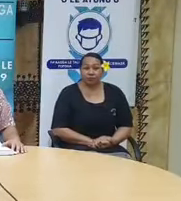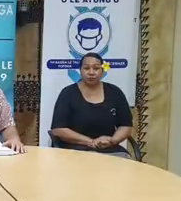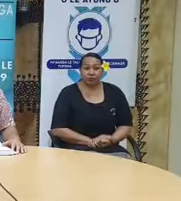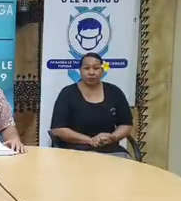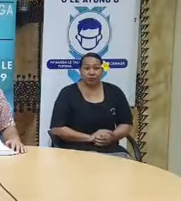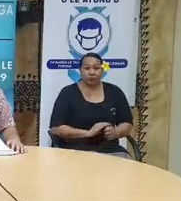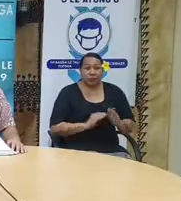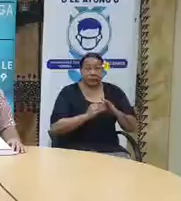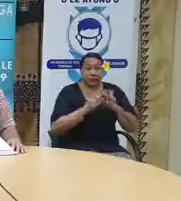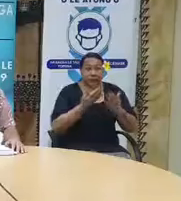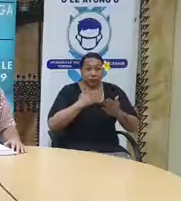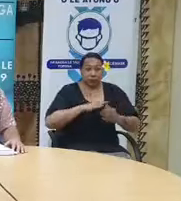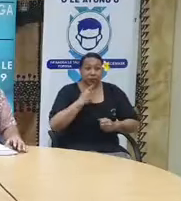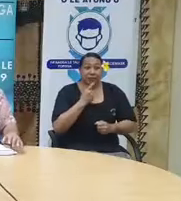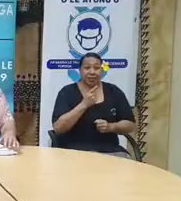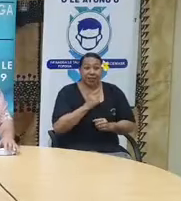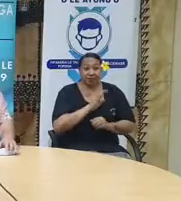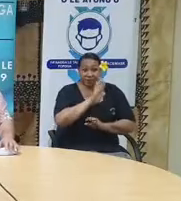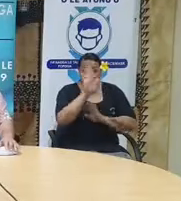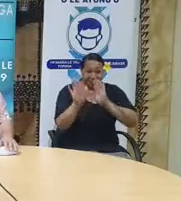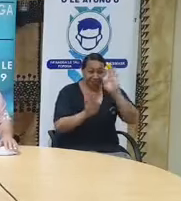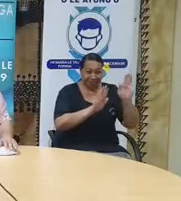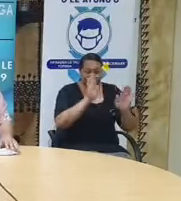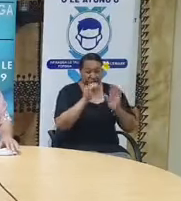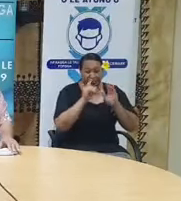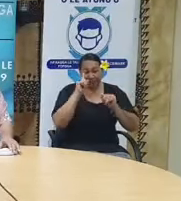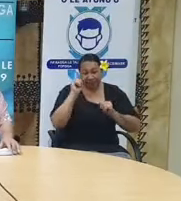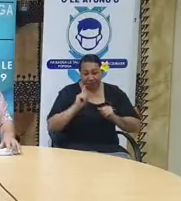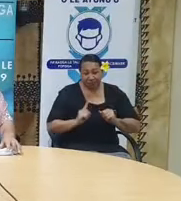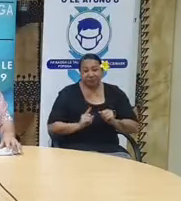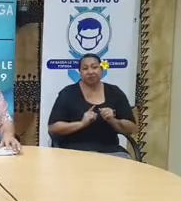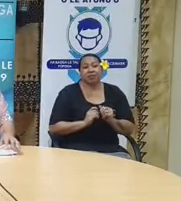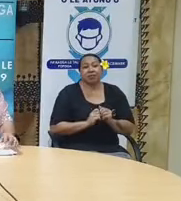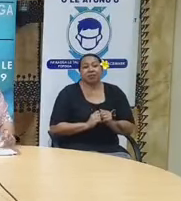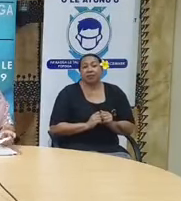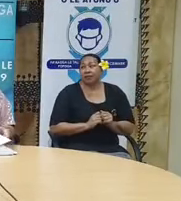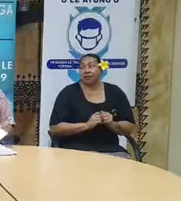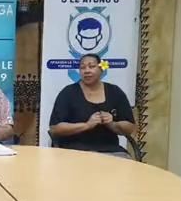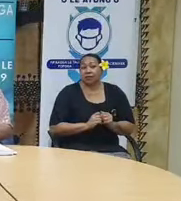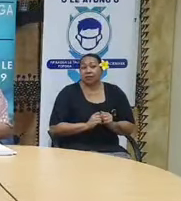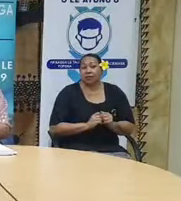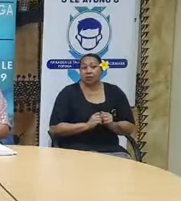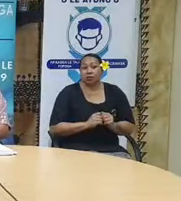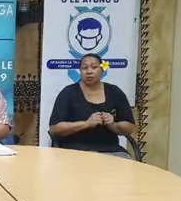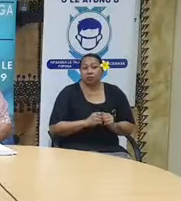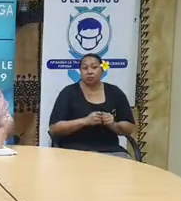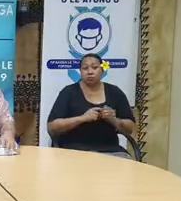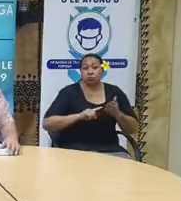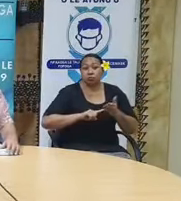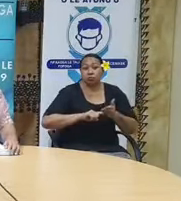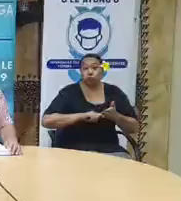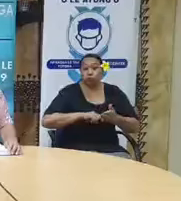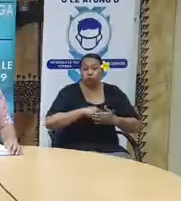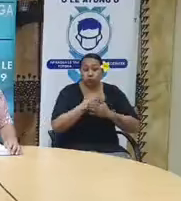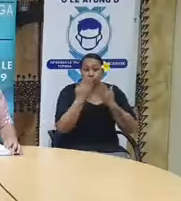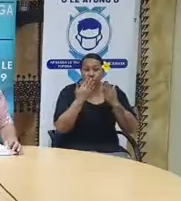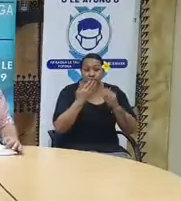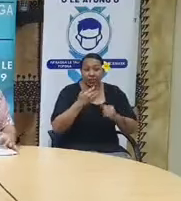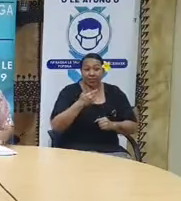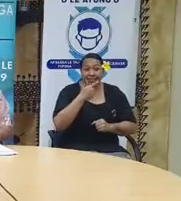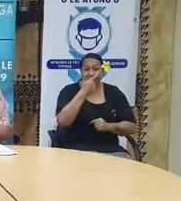Bom, le tu le fa talo fa il nei vai no lasso. O lasso fo lasso duo le nei. O lasso fitu